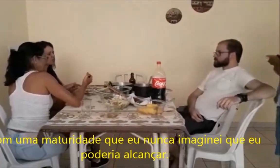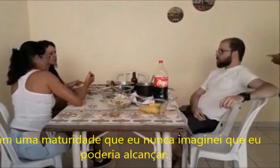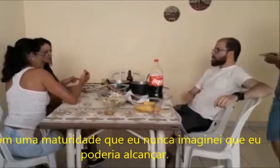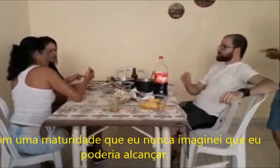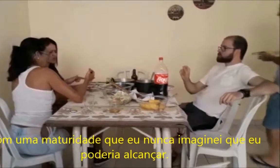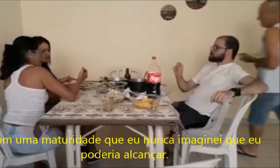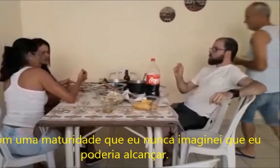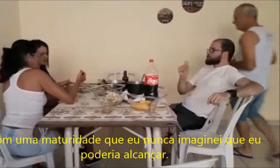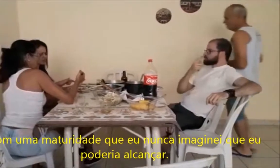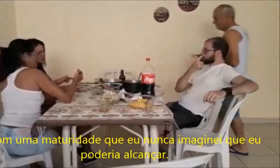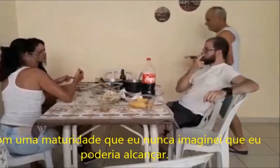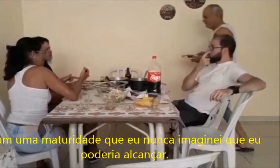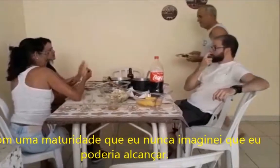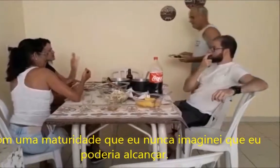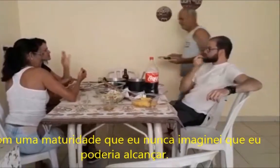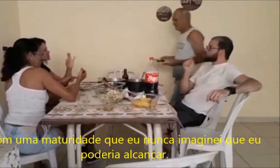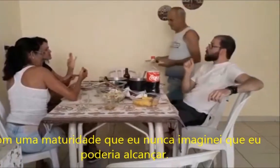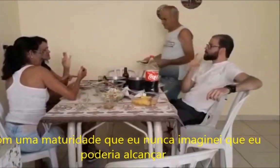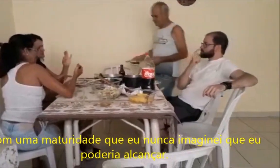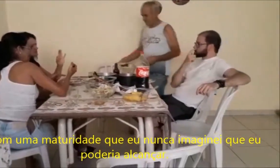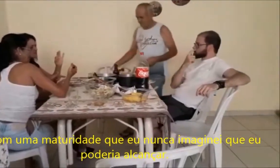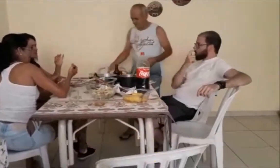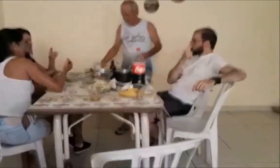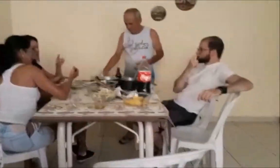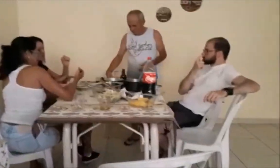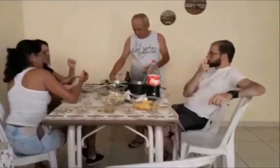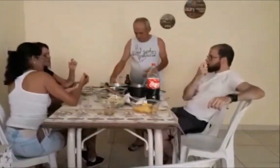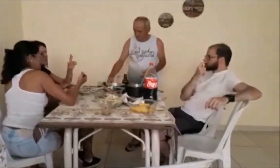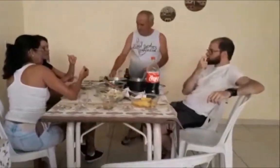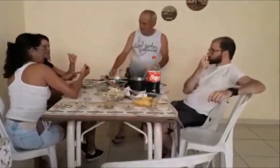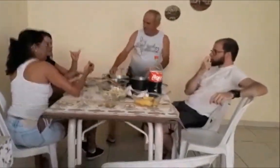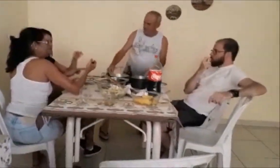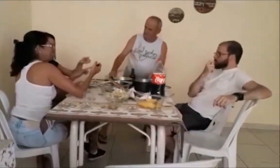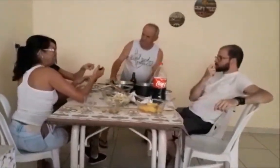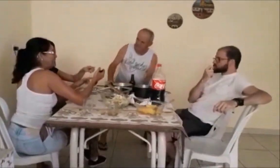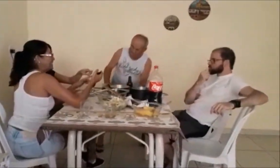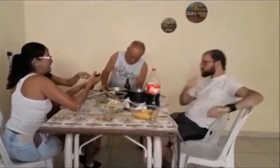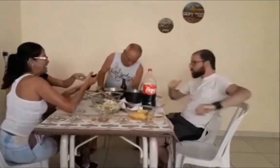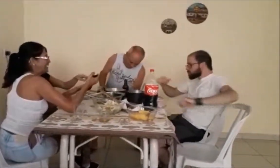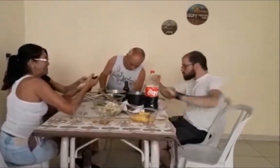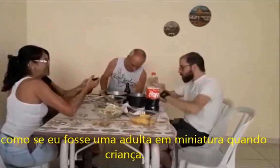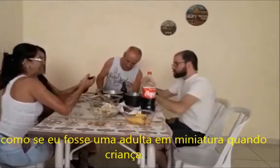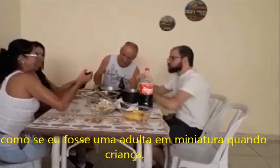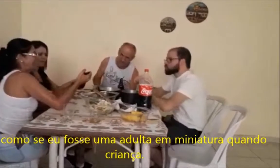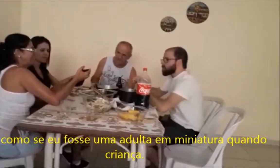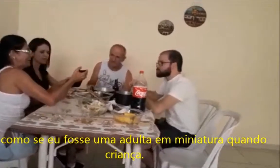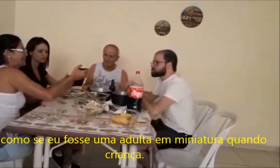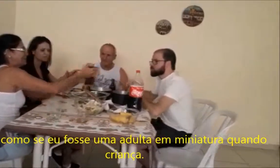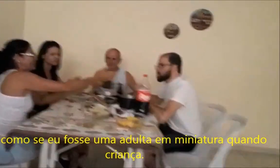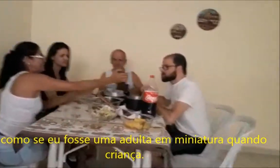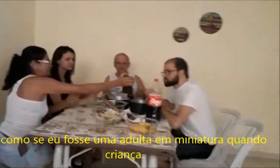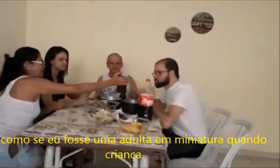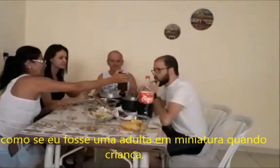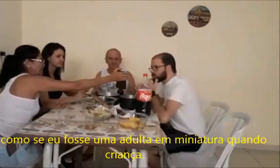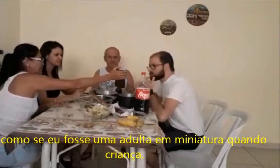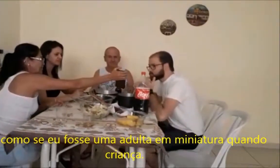nunca imaginei que eu poderia alcançar. E é como se eu fosse uma adulta